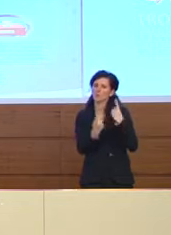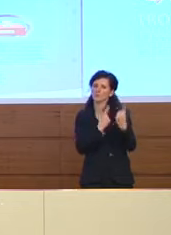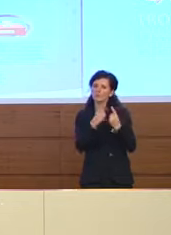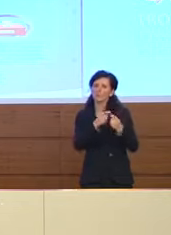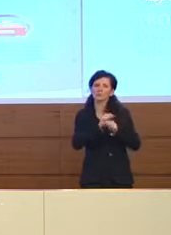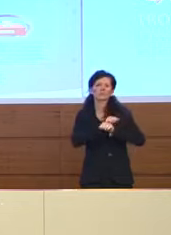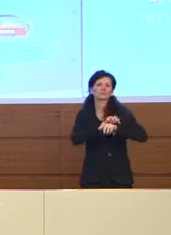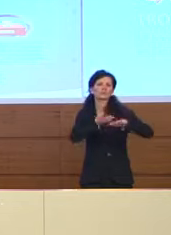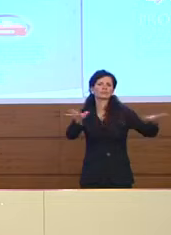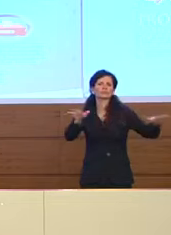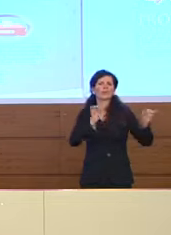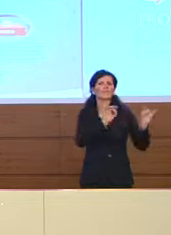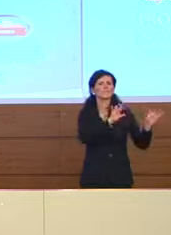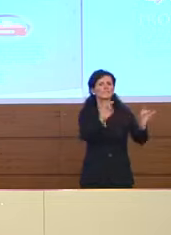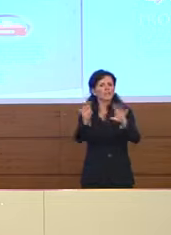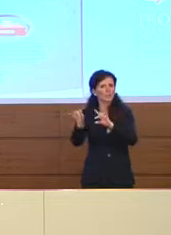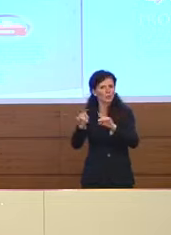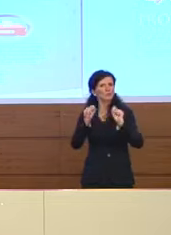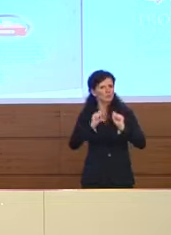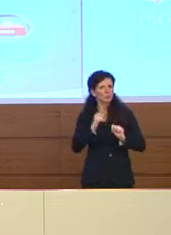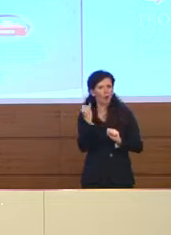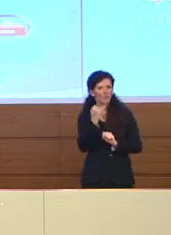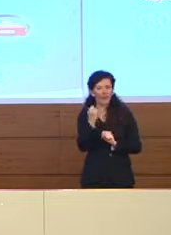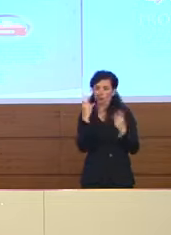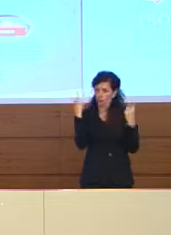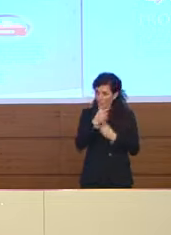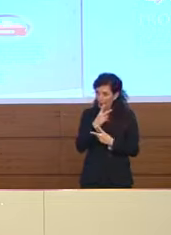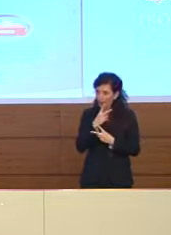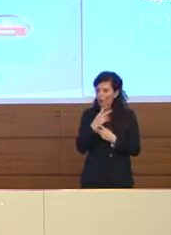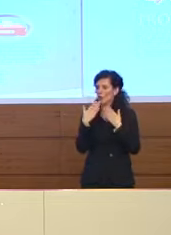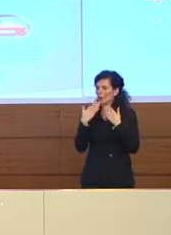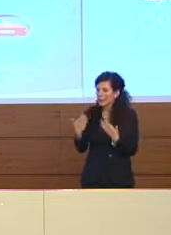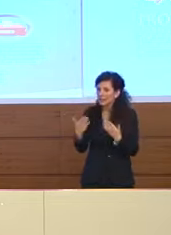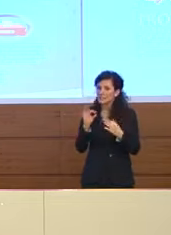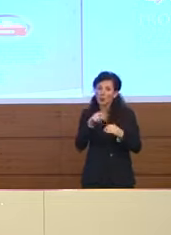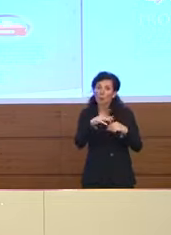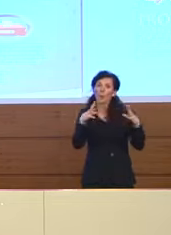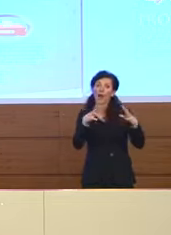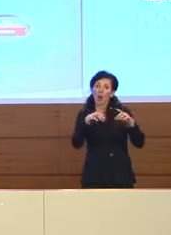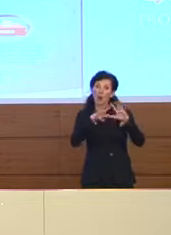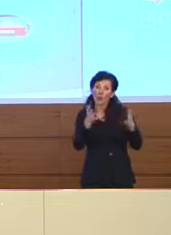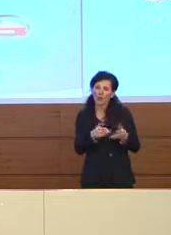del virus ho letto anche questo in giro mi sembrava un po strano grazie